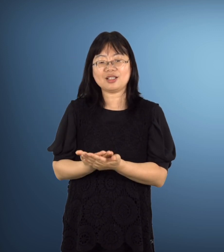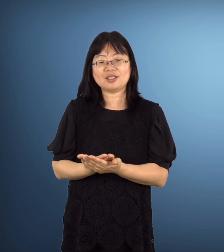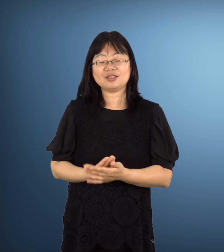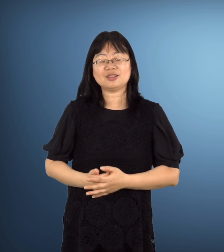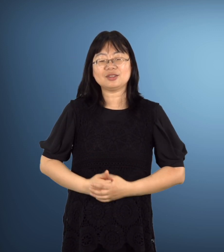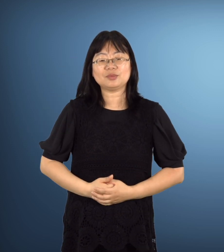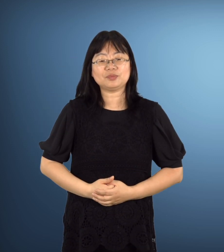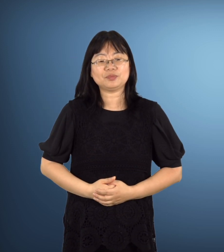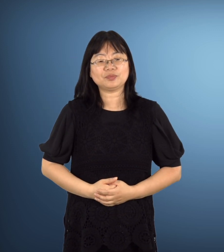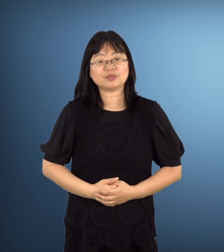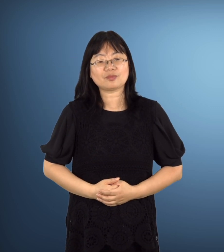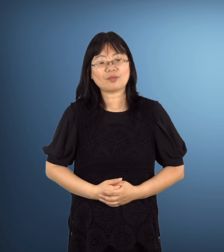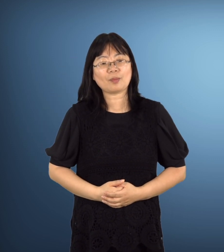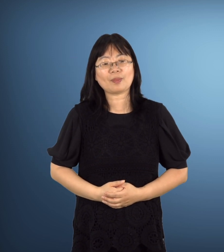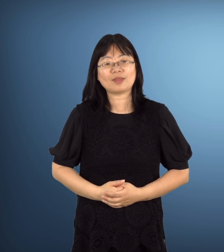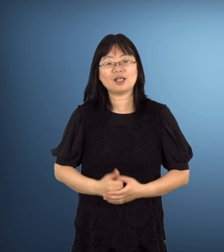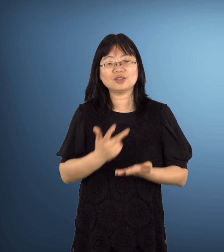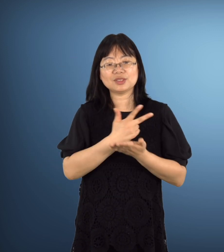이끄소서.